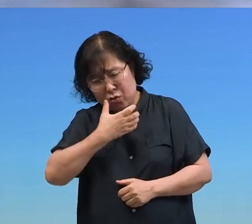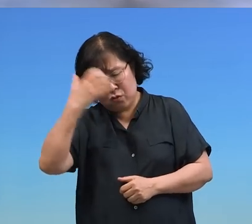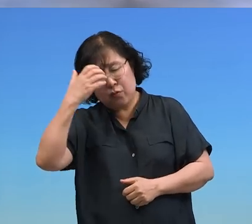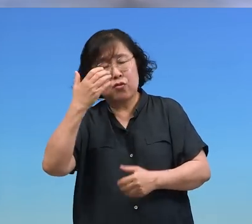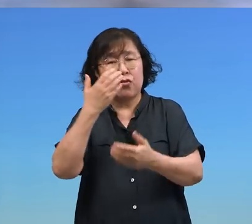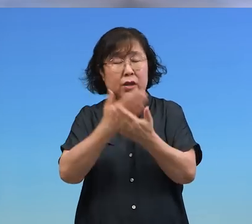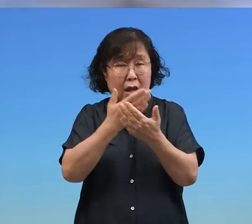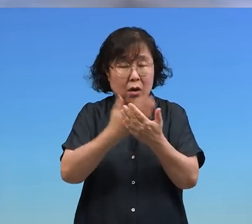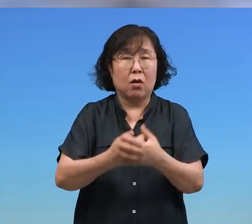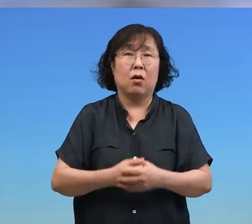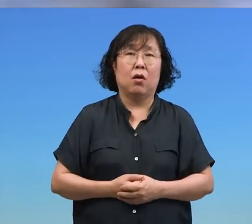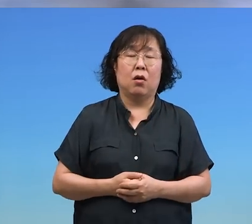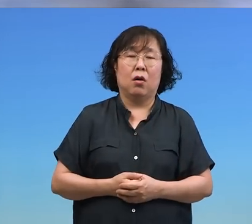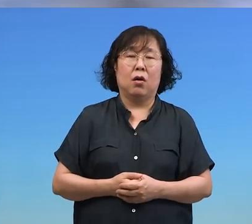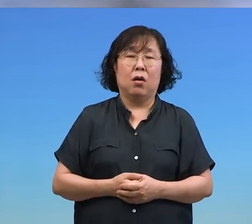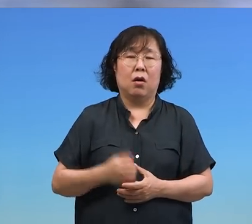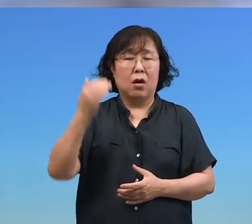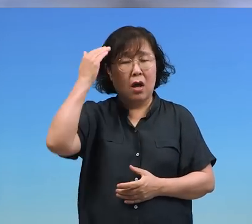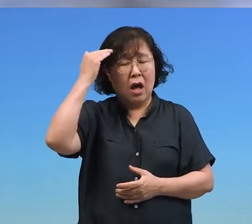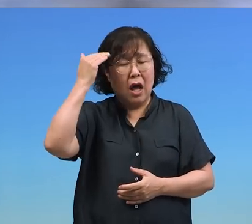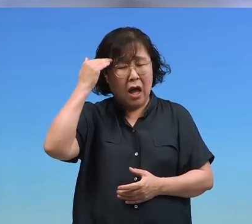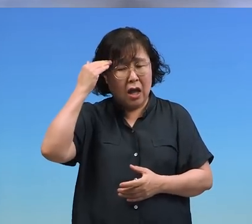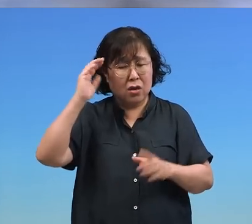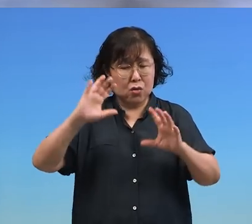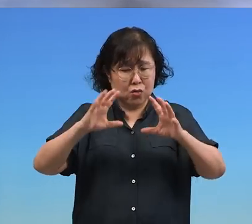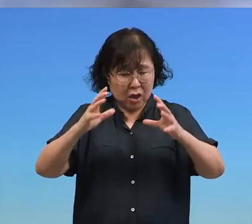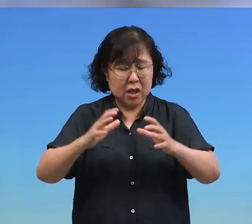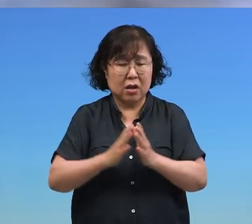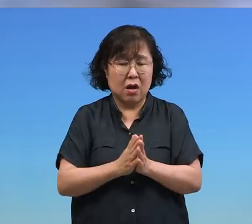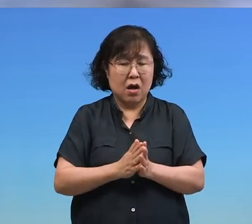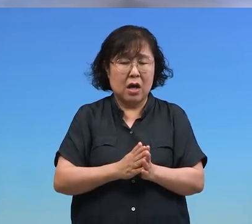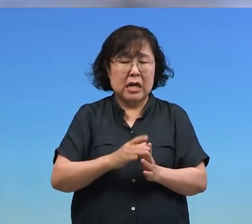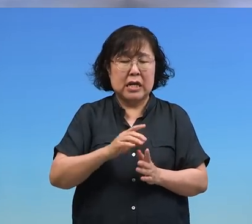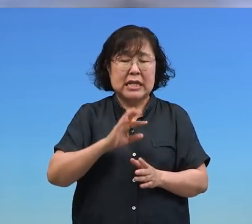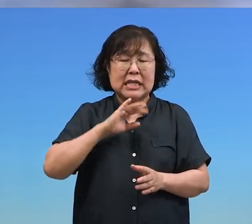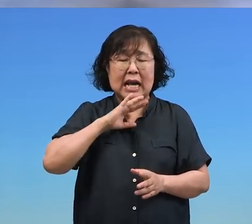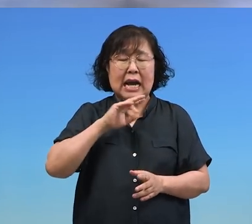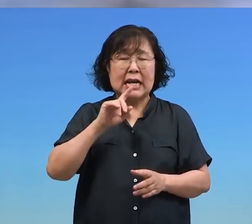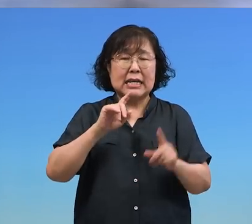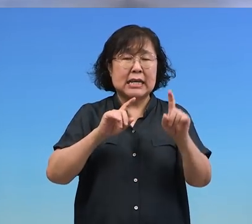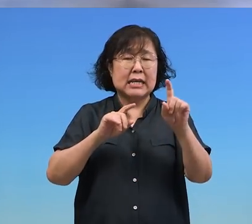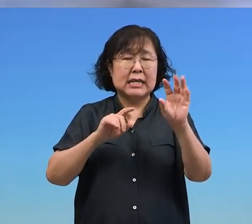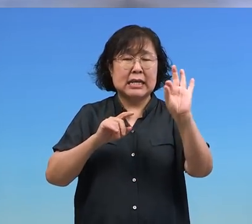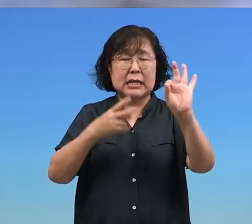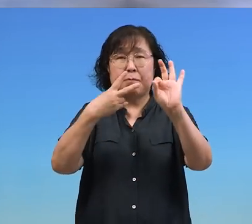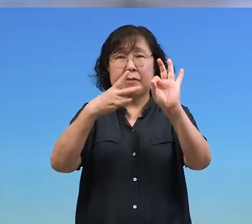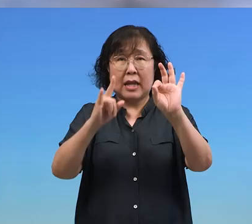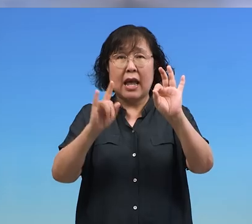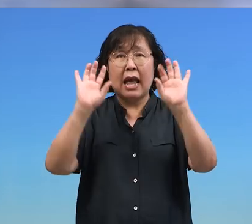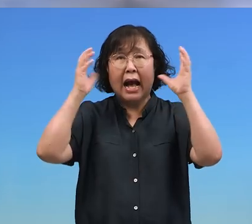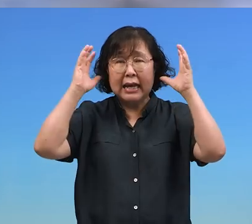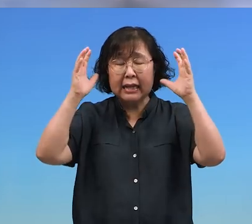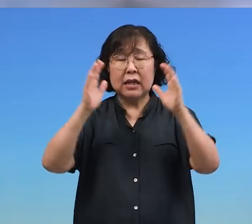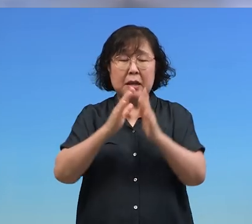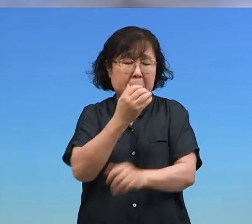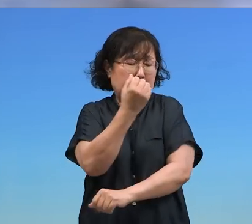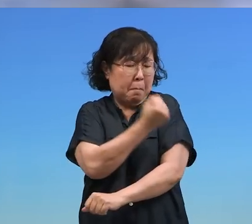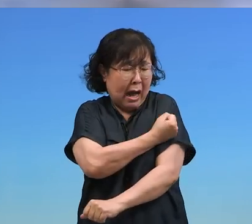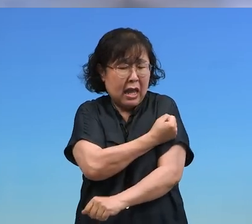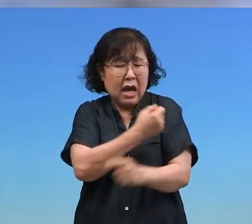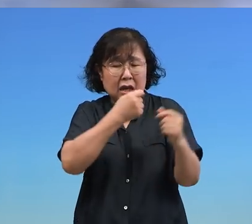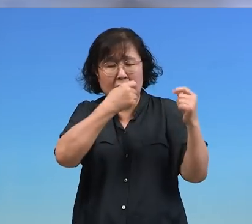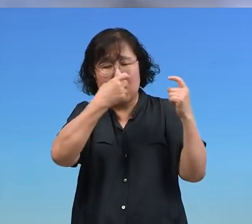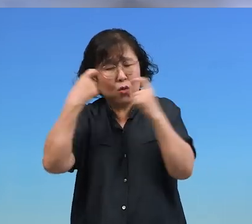대한민국에서 10대 아이들에게 지금 마약의 유혹이 있다는 게 이게 상상하기 어려운 이야기 아닙니까?